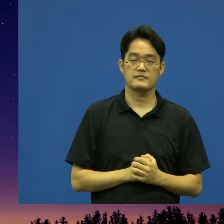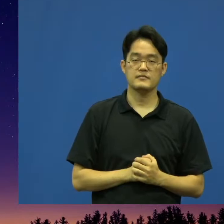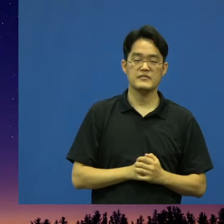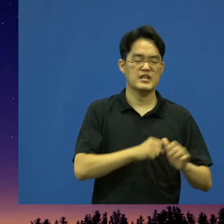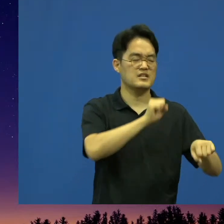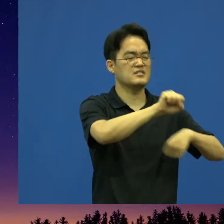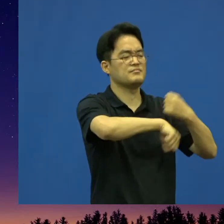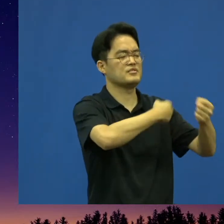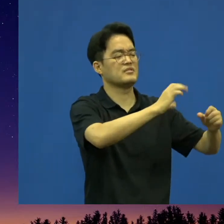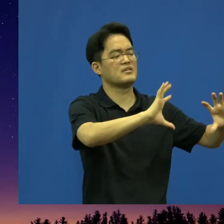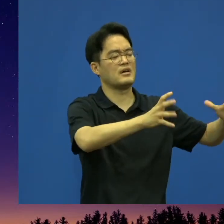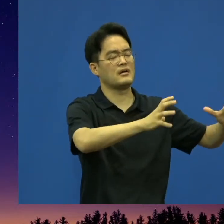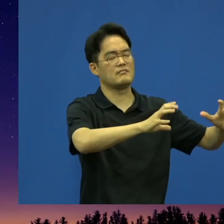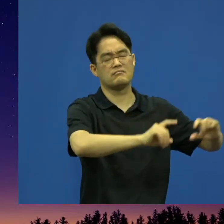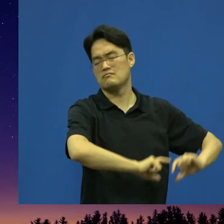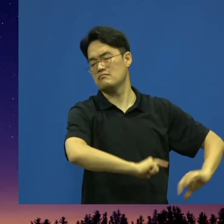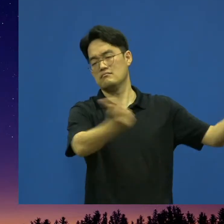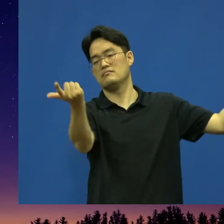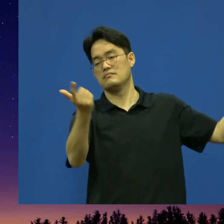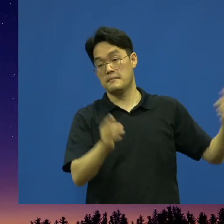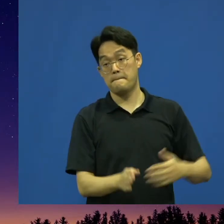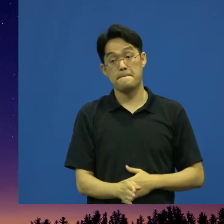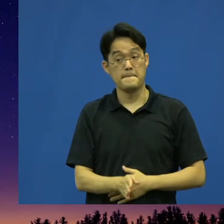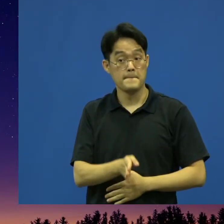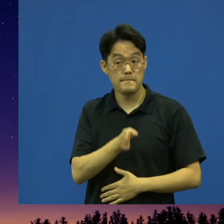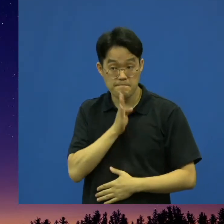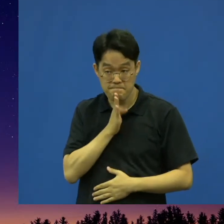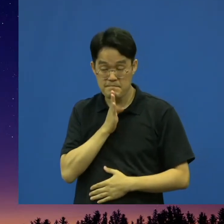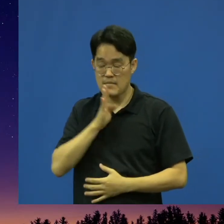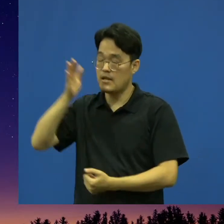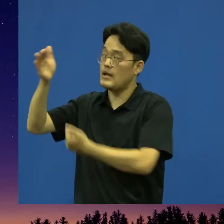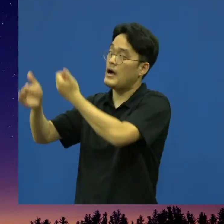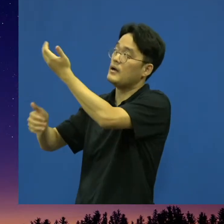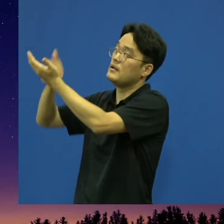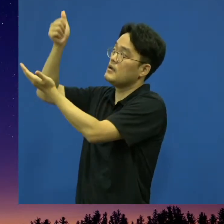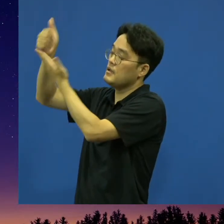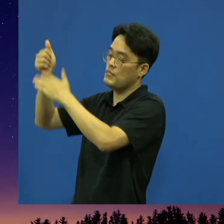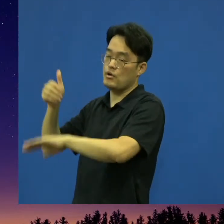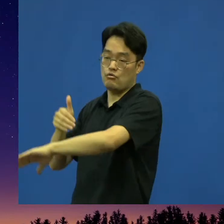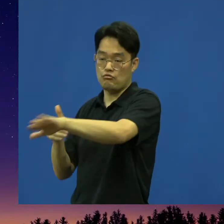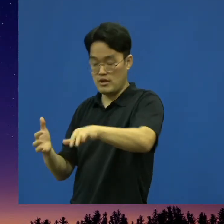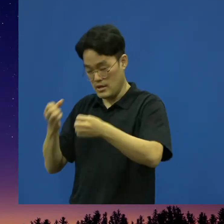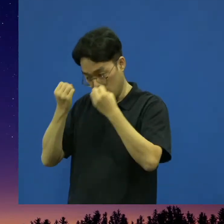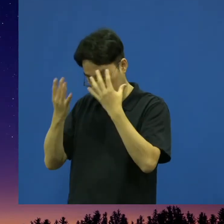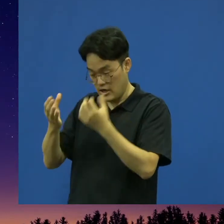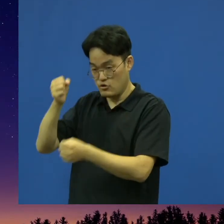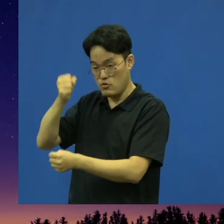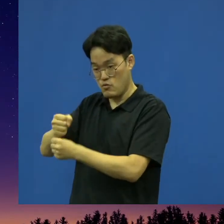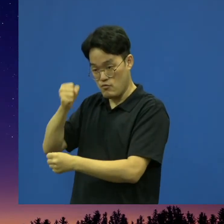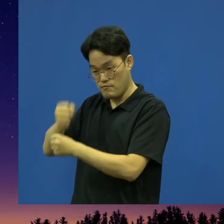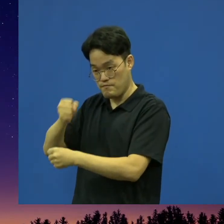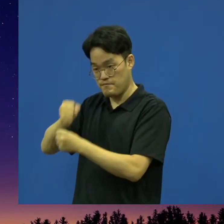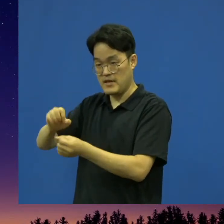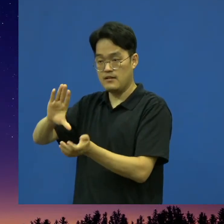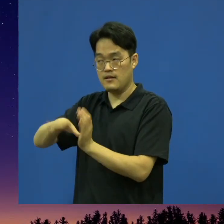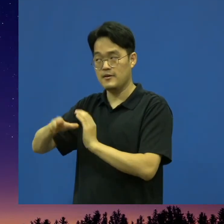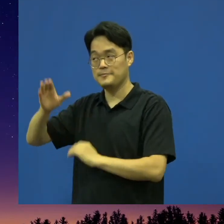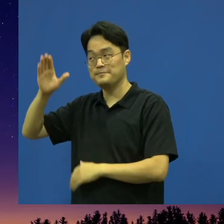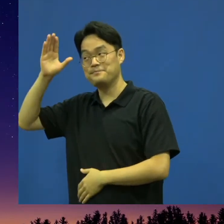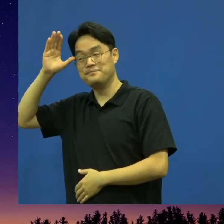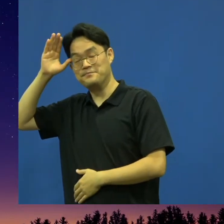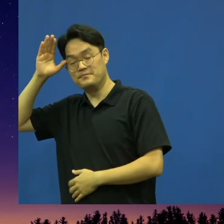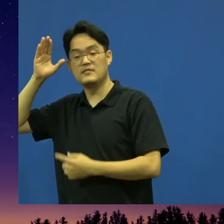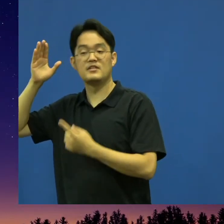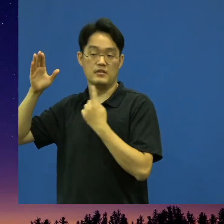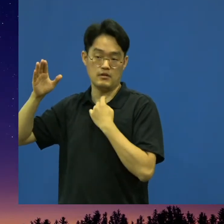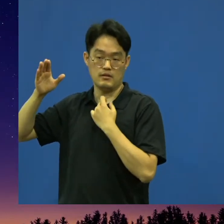짐승들의 나라가 아닌 정말 하나님이 우리를 창조하실 때 기대하셨던